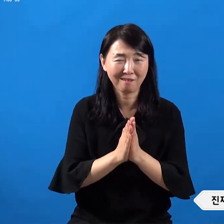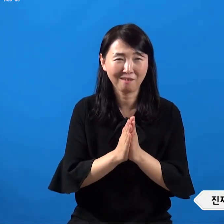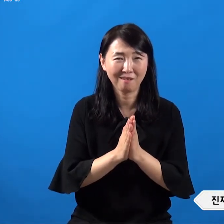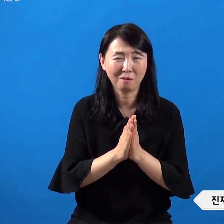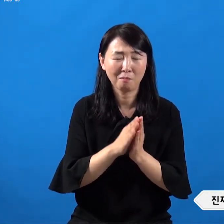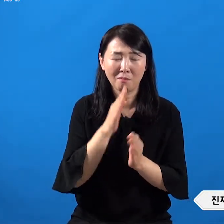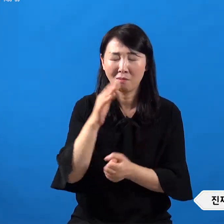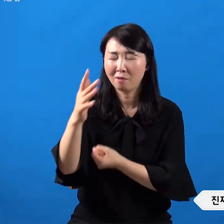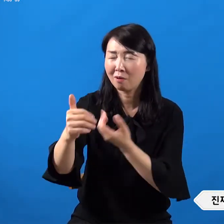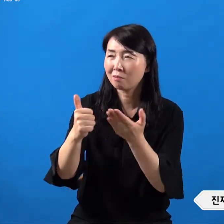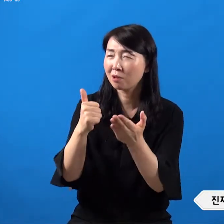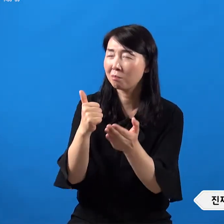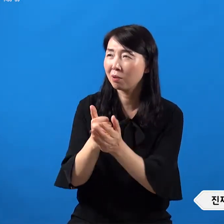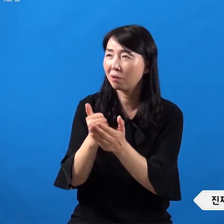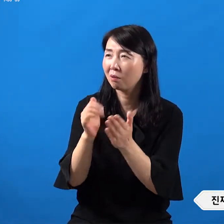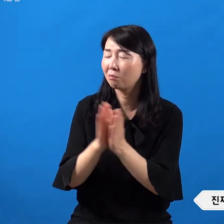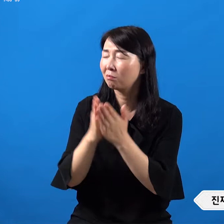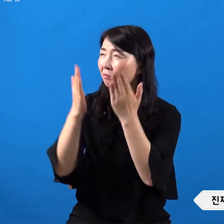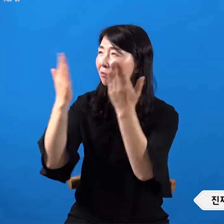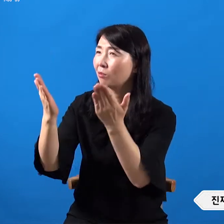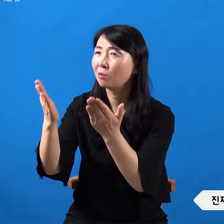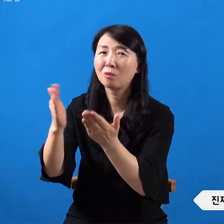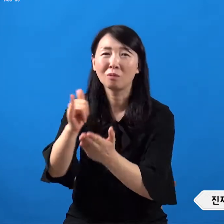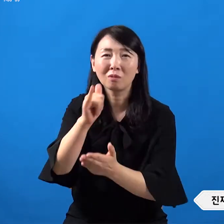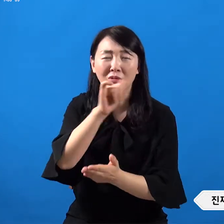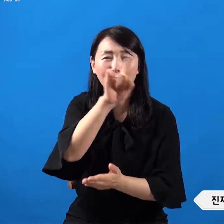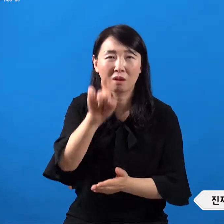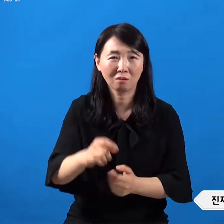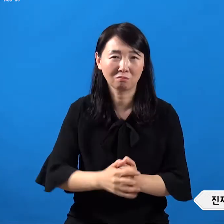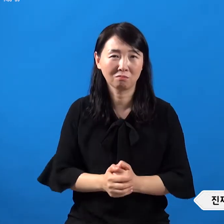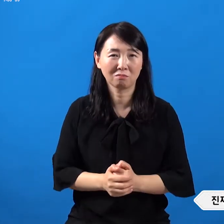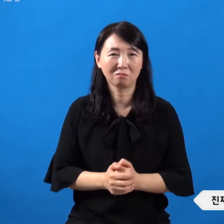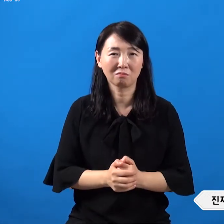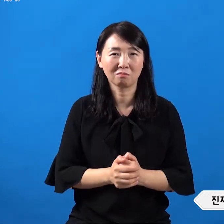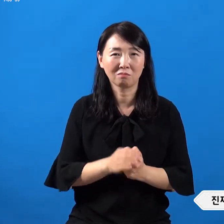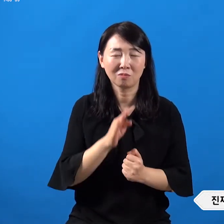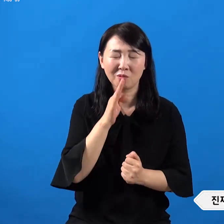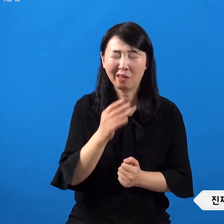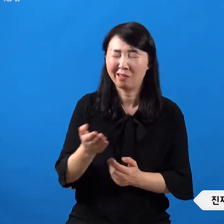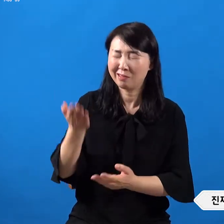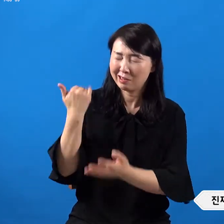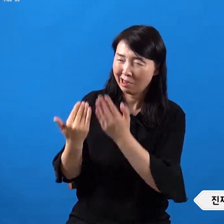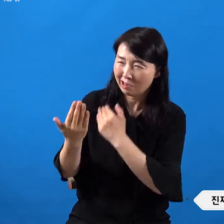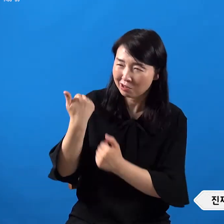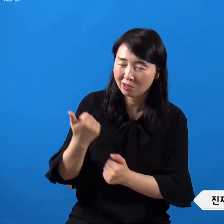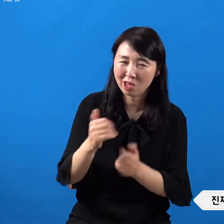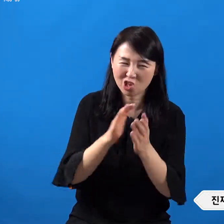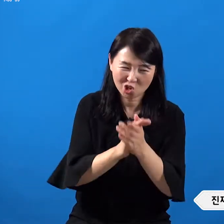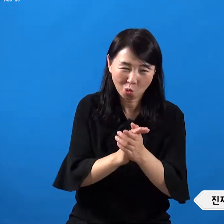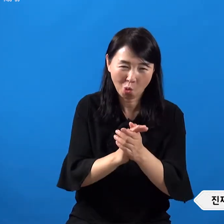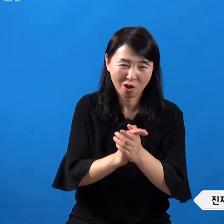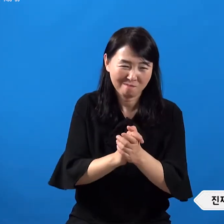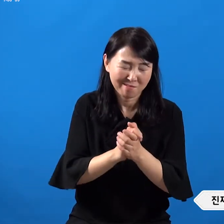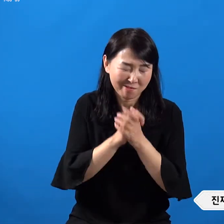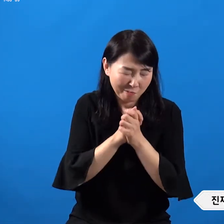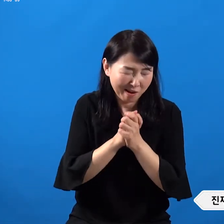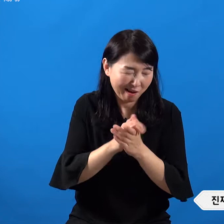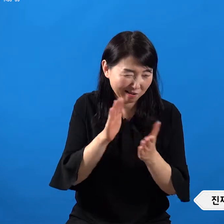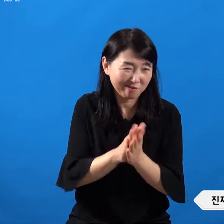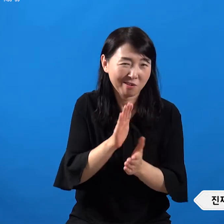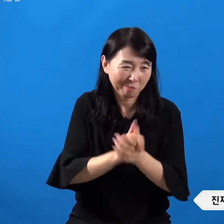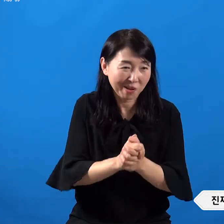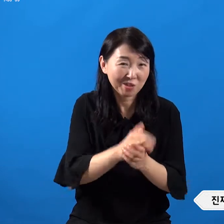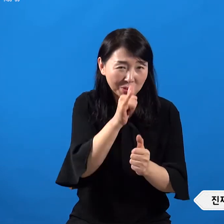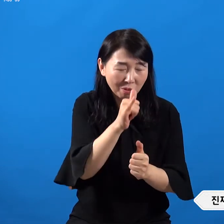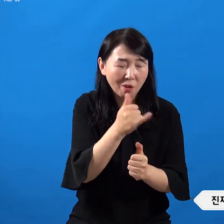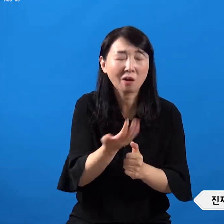기도가 얼마나 하나님 앞에 드려지고 있는가. 아무리 뛰어난 과거의 기도의 시간을 가졌다 할지라도